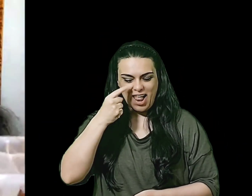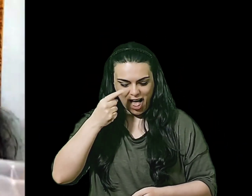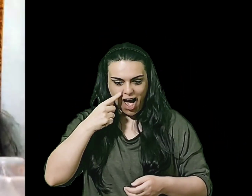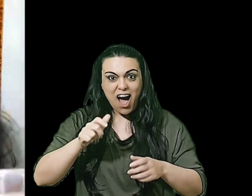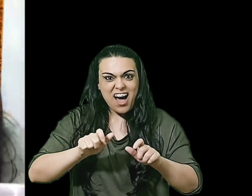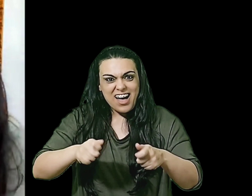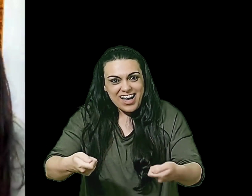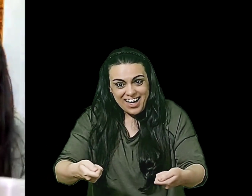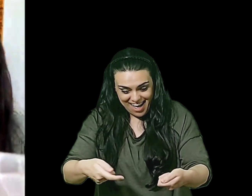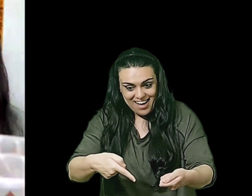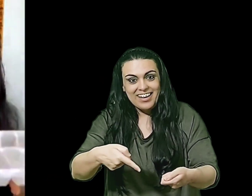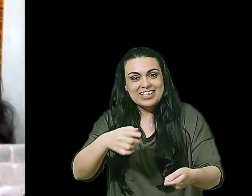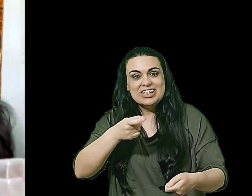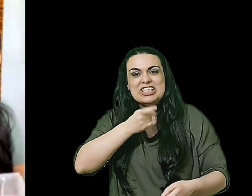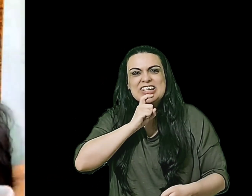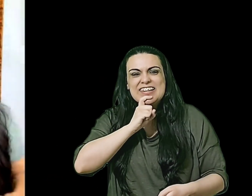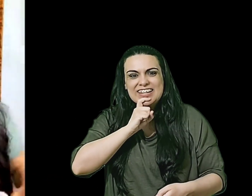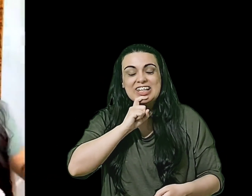Gelo. Eita!